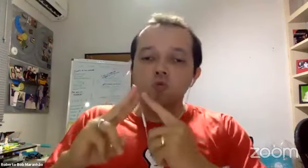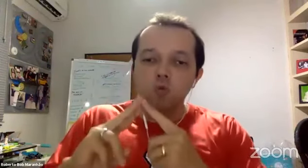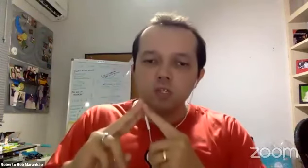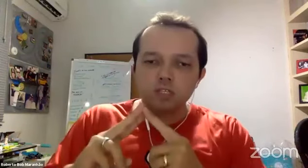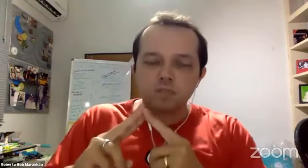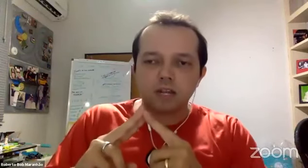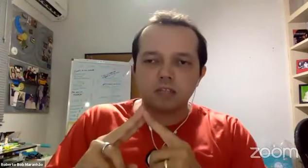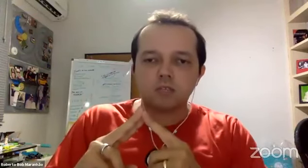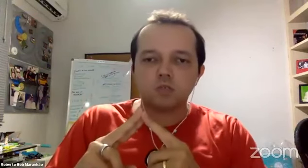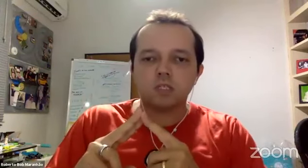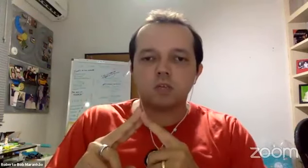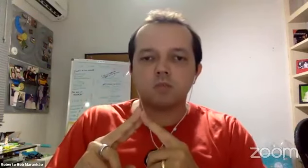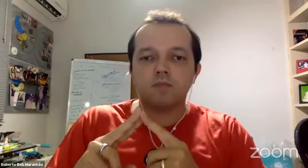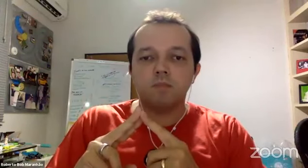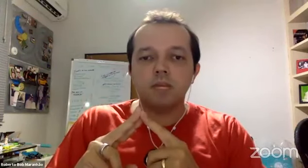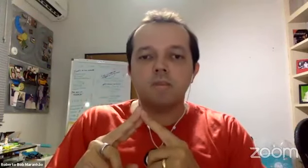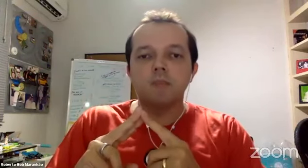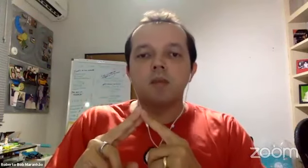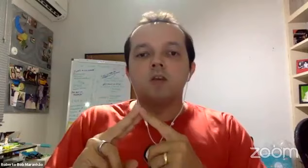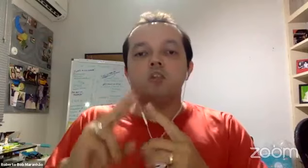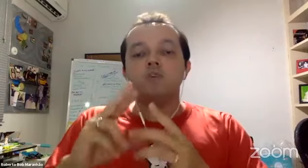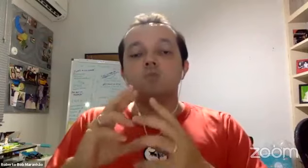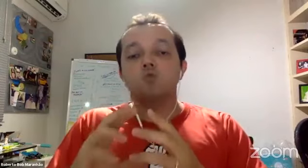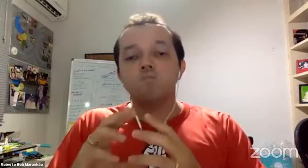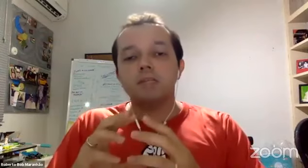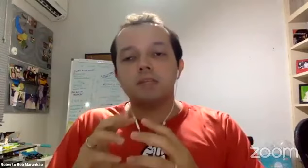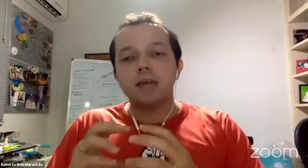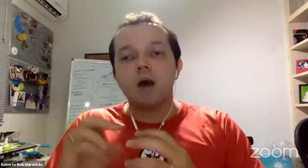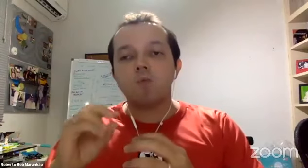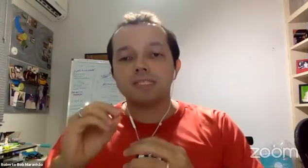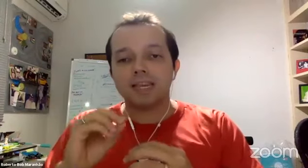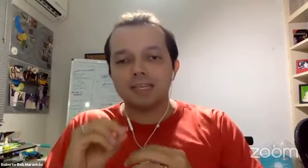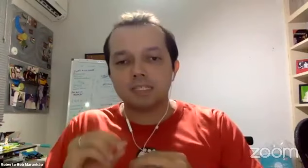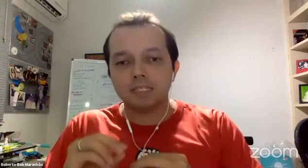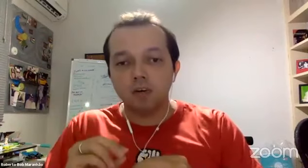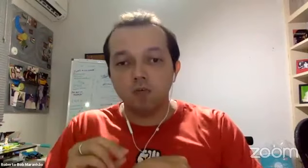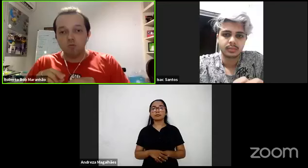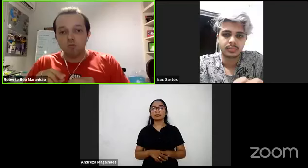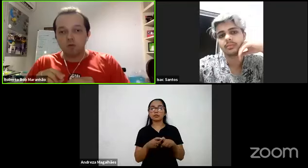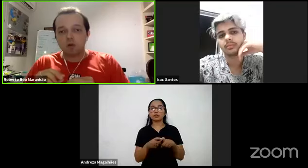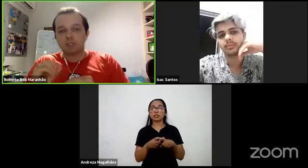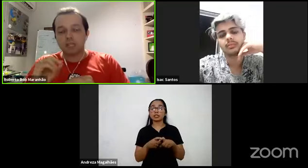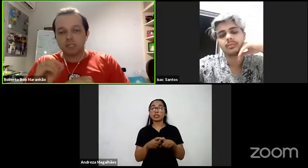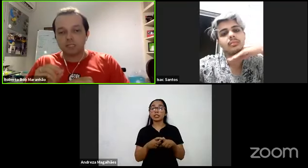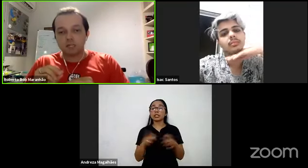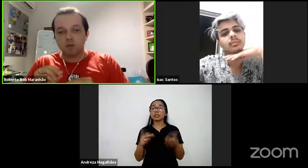e com 2 especializações em Saúde da Família, tive que me submeter a uma seleção